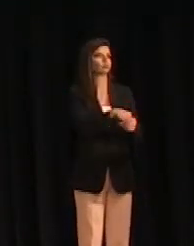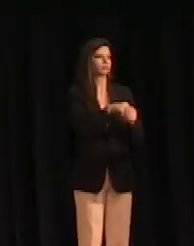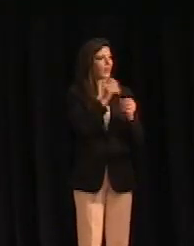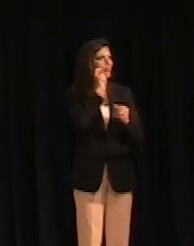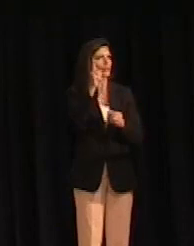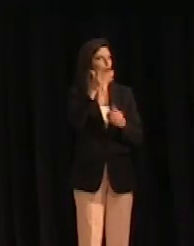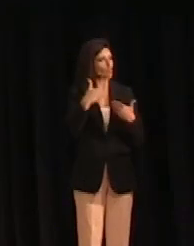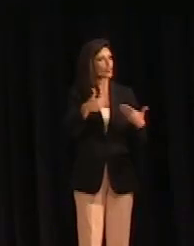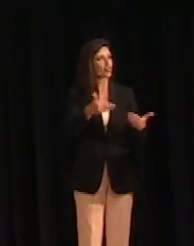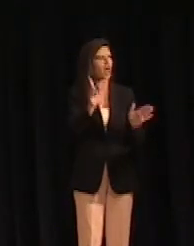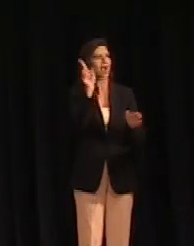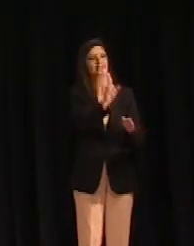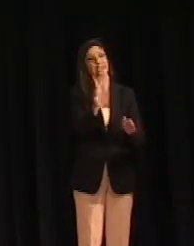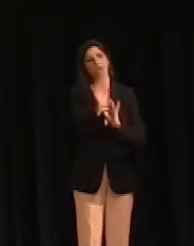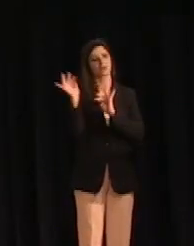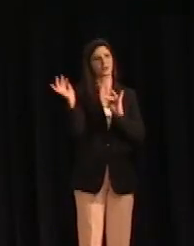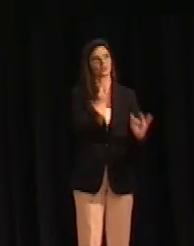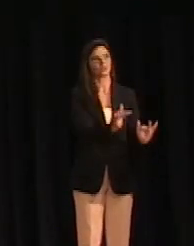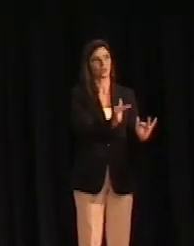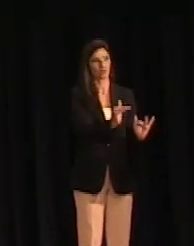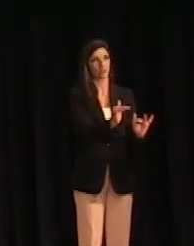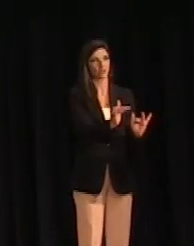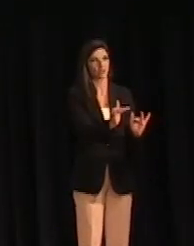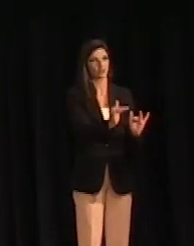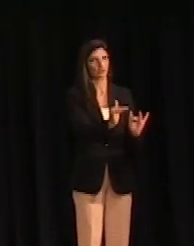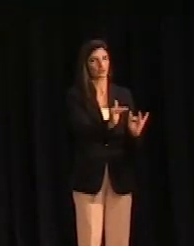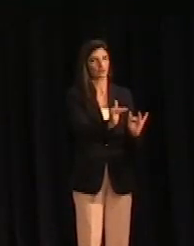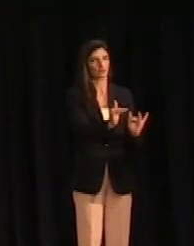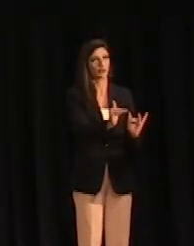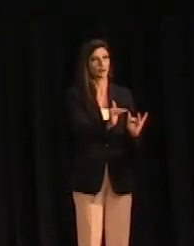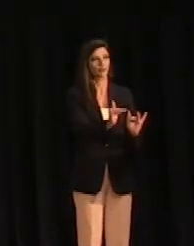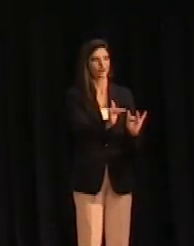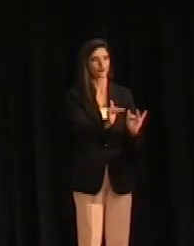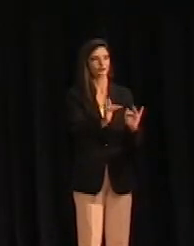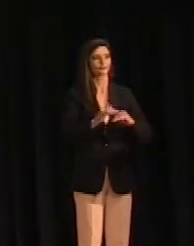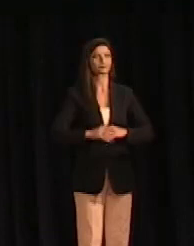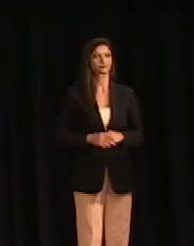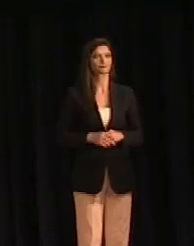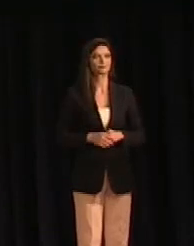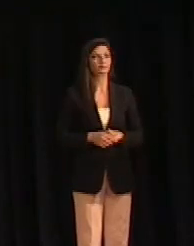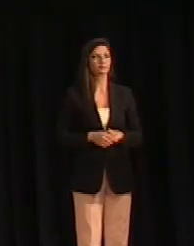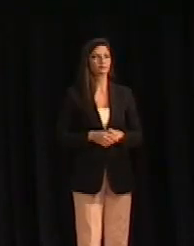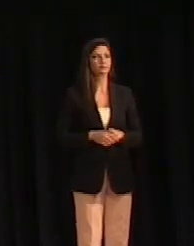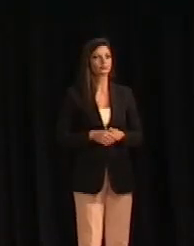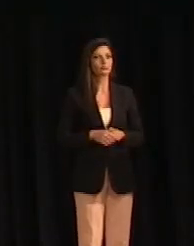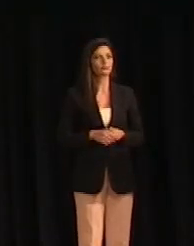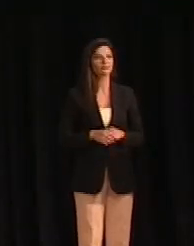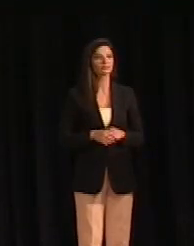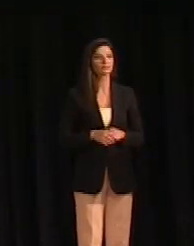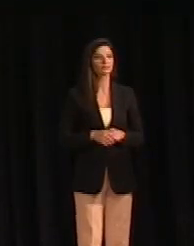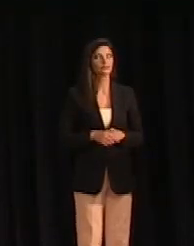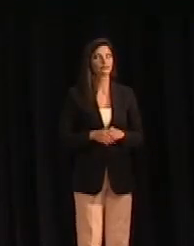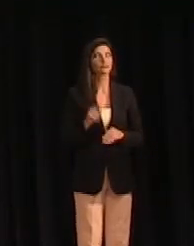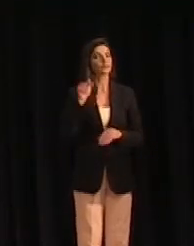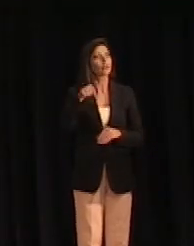την φιλανθρωπική πανήγυρη παρέχοντας τις πατρικές και αρχιερατικές του ευλογίες, δείχνοντας